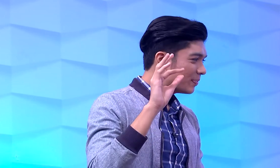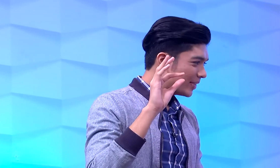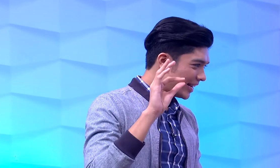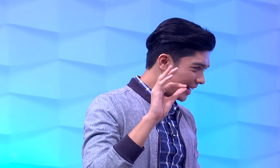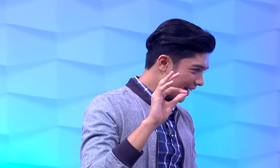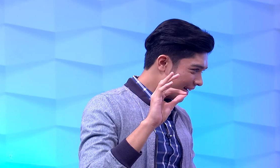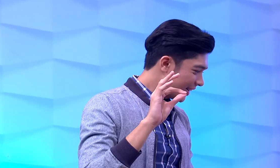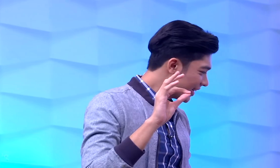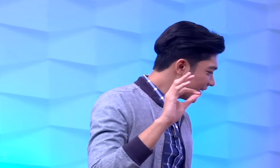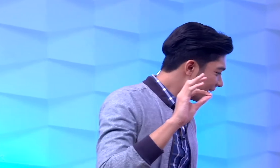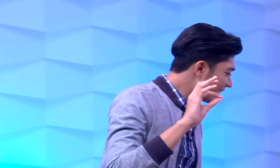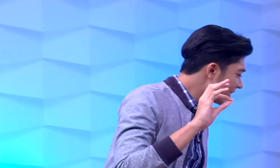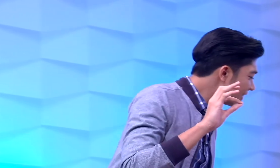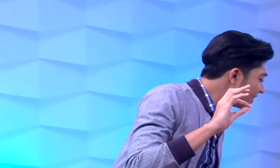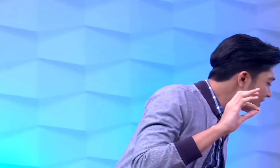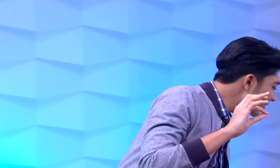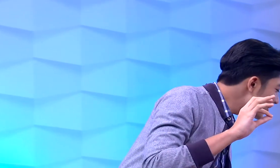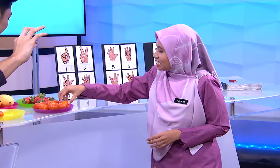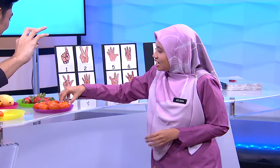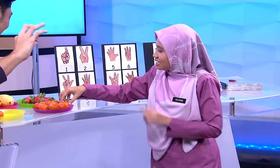23456789 gadis nilai-nilai mungkin